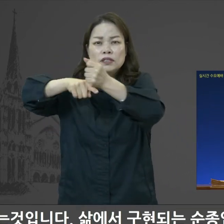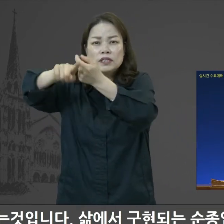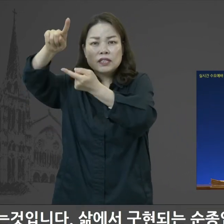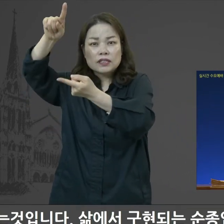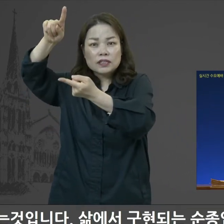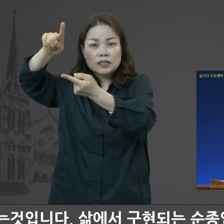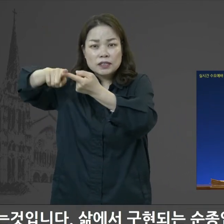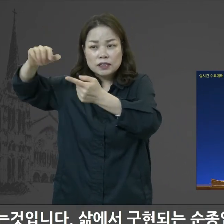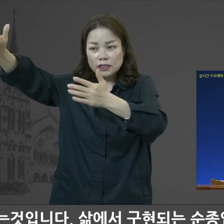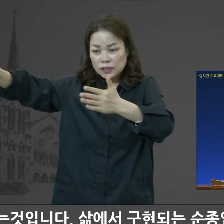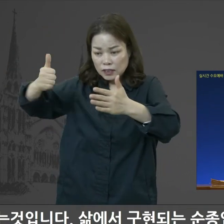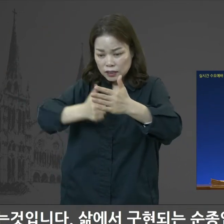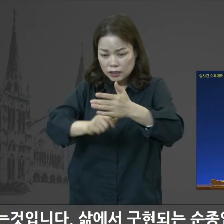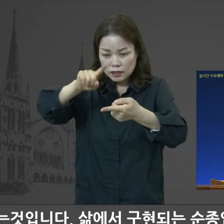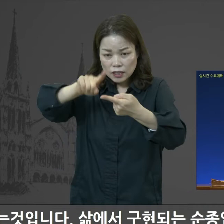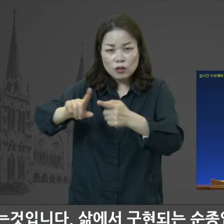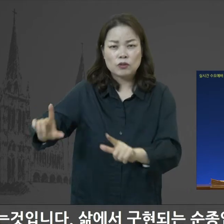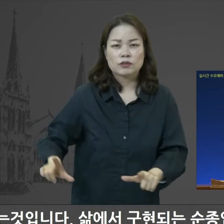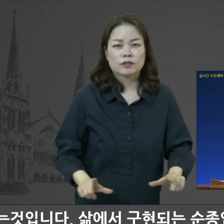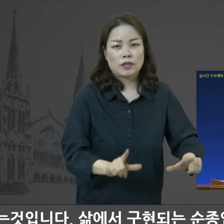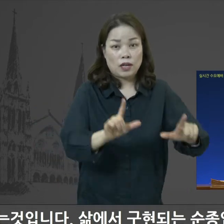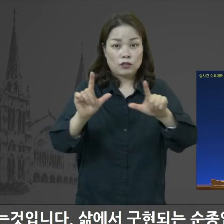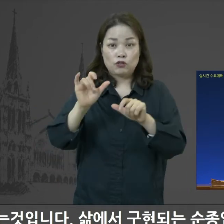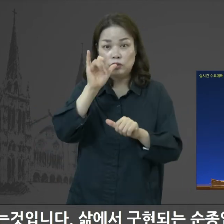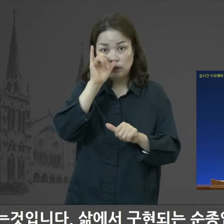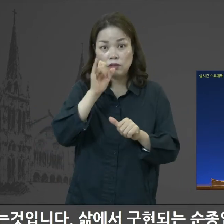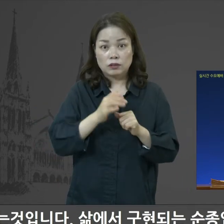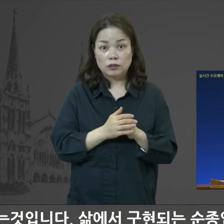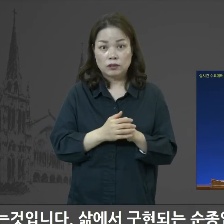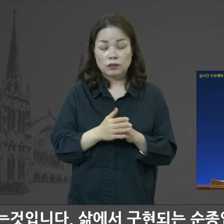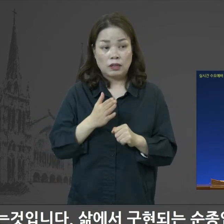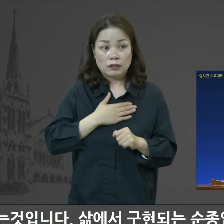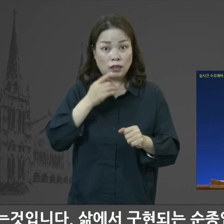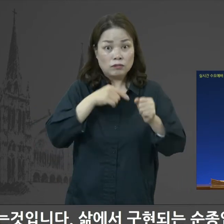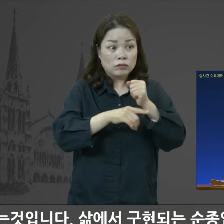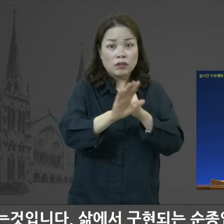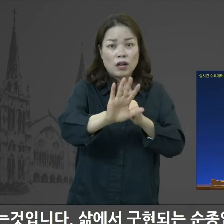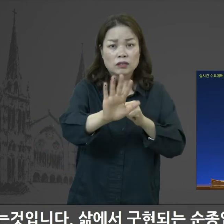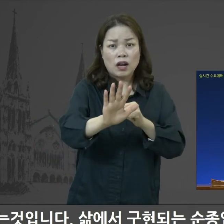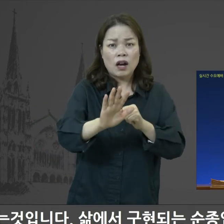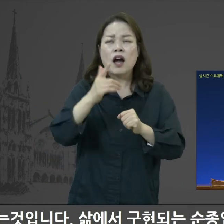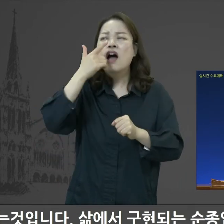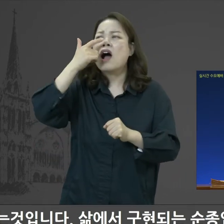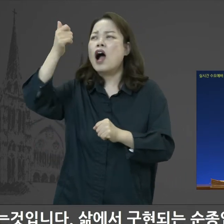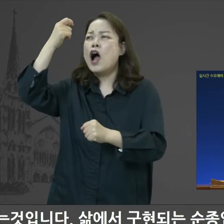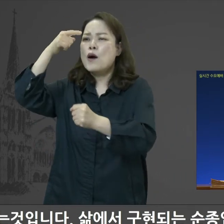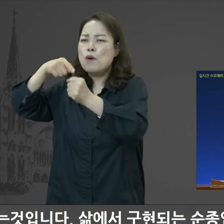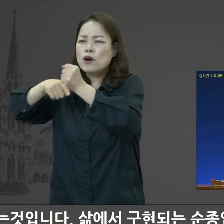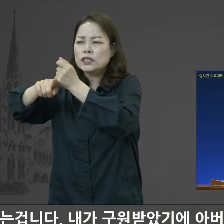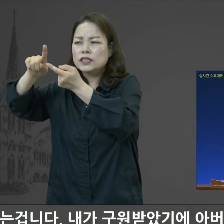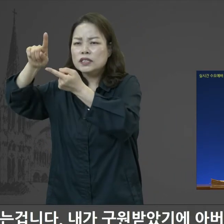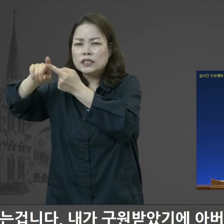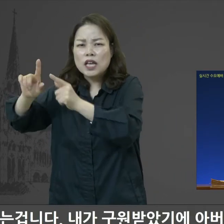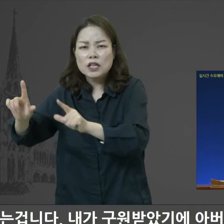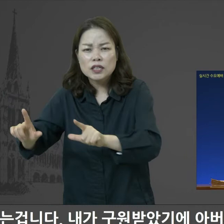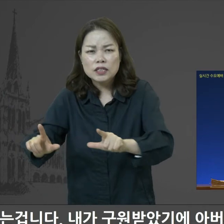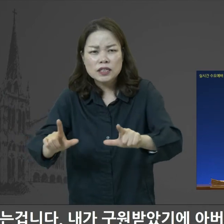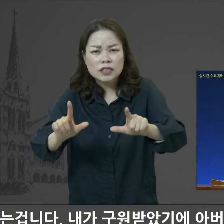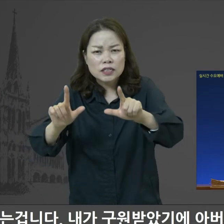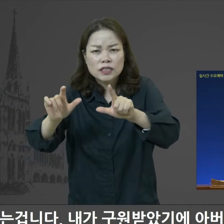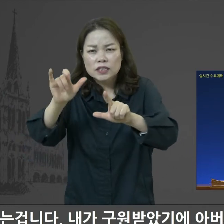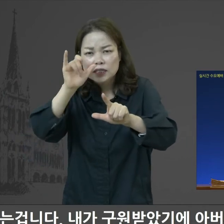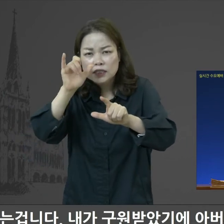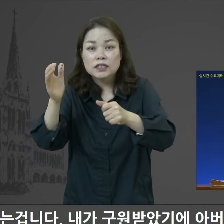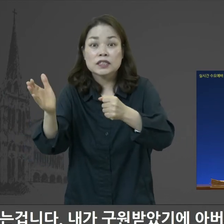뜻대로 살 수 있게 되는 것입니다. 내가 나의 뜻대로가 아니라 아버지의 뜻대로 살 수 있게